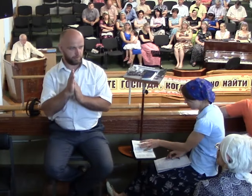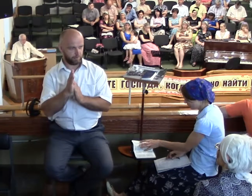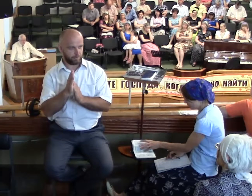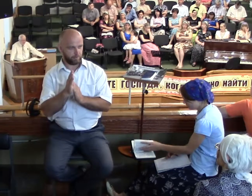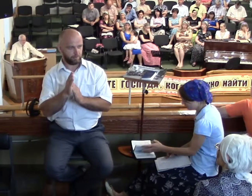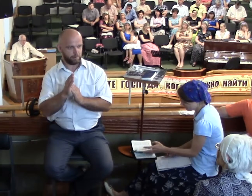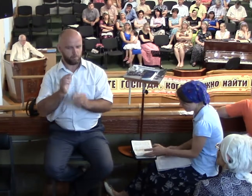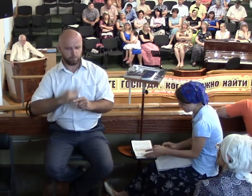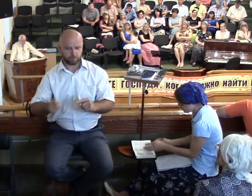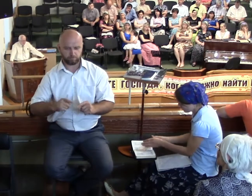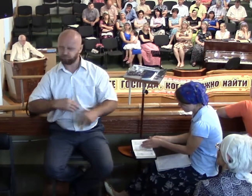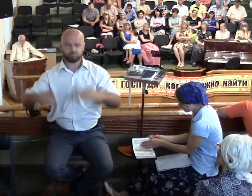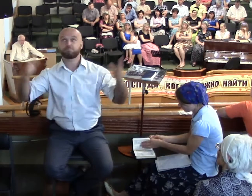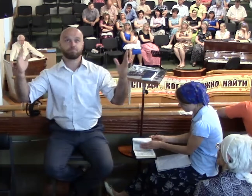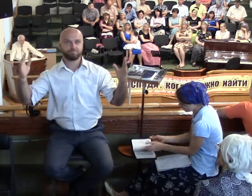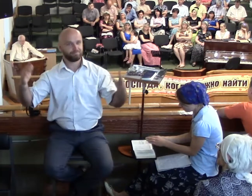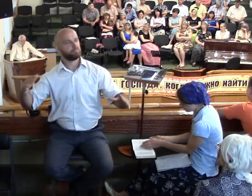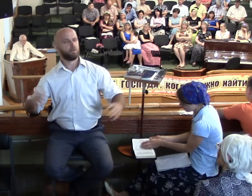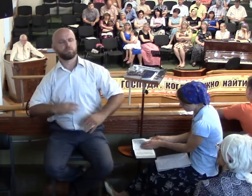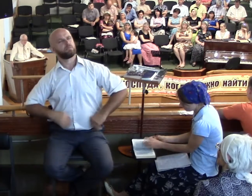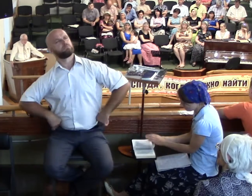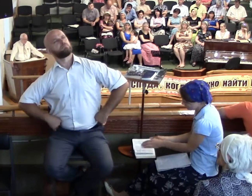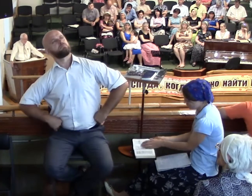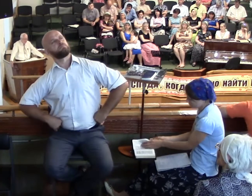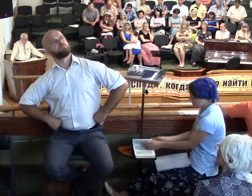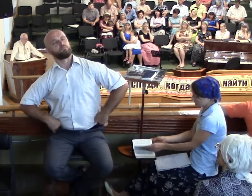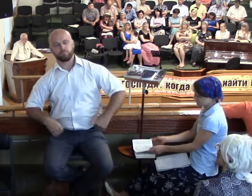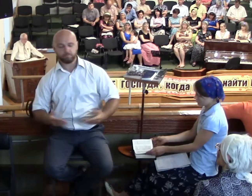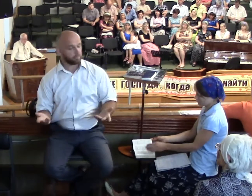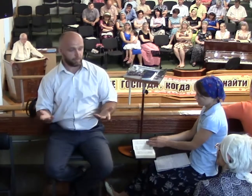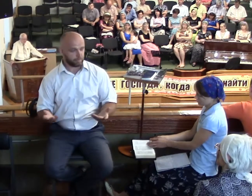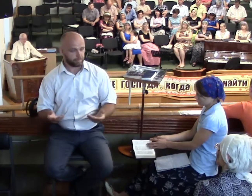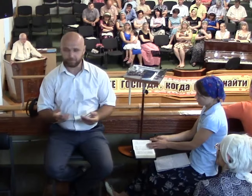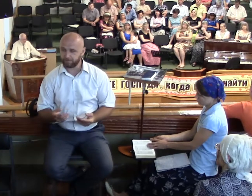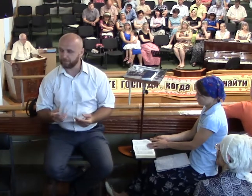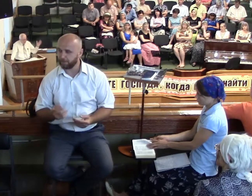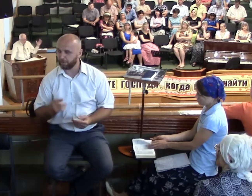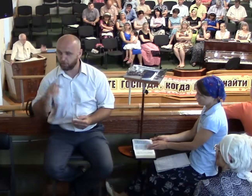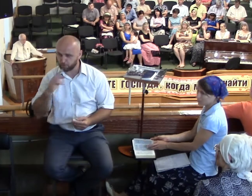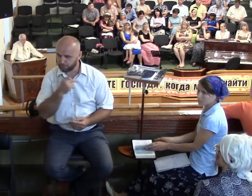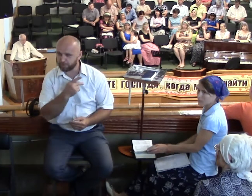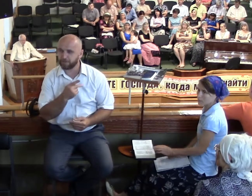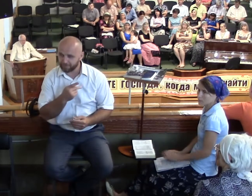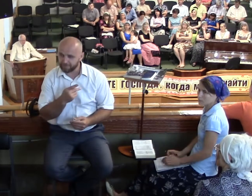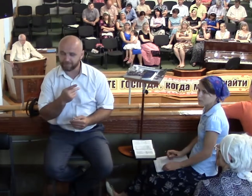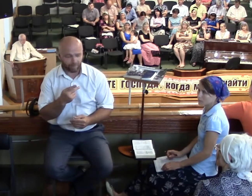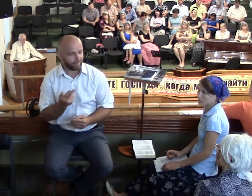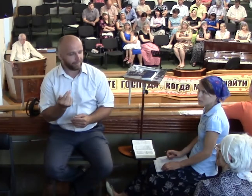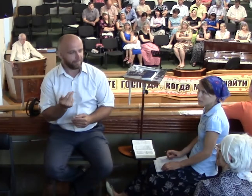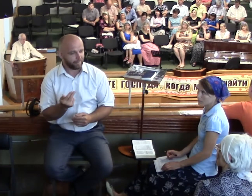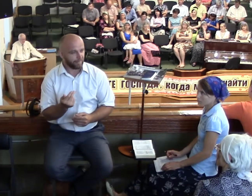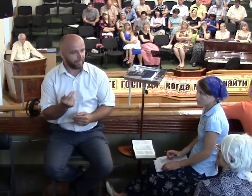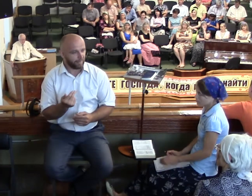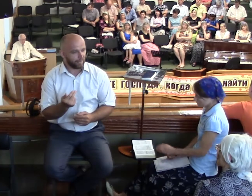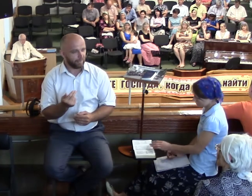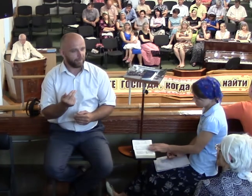Получилось, на удивление всем. Со всех стран туристы смотрят, восхищаются. Я столько раз был в Эрмитаже,